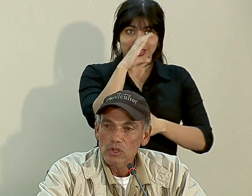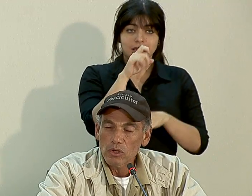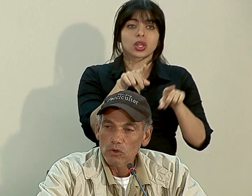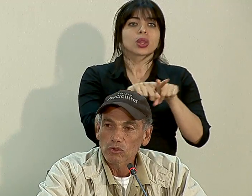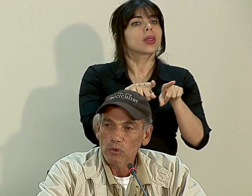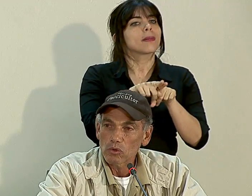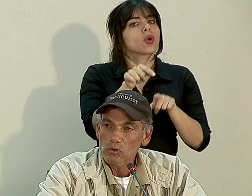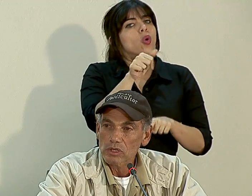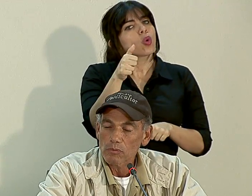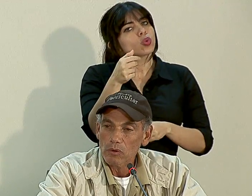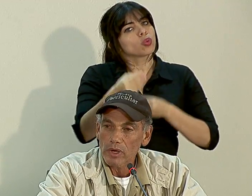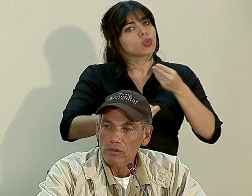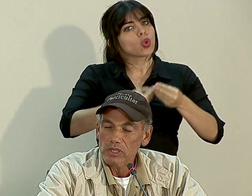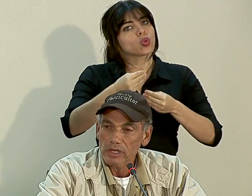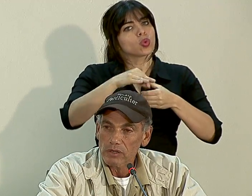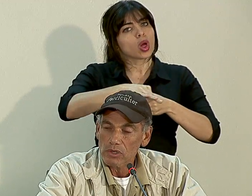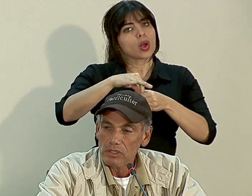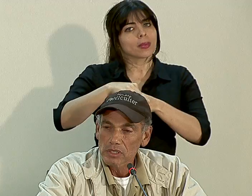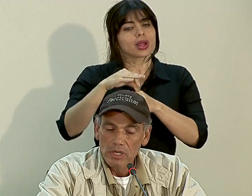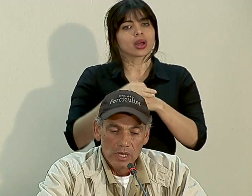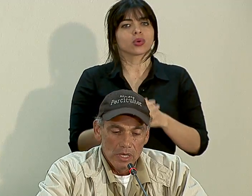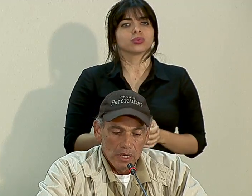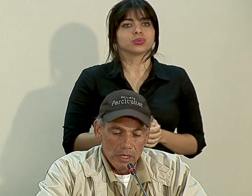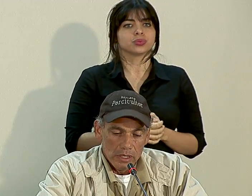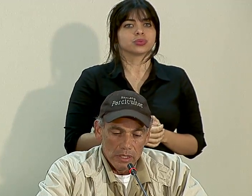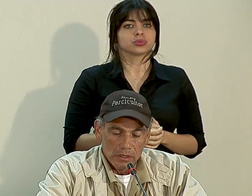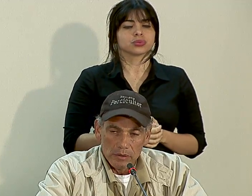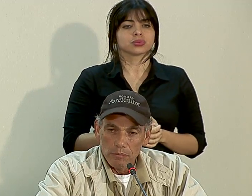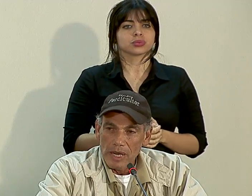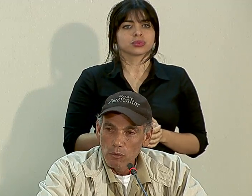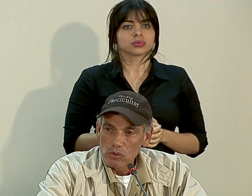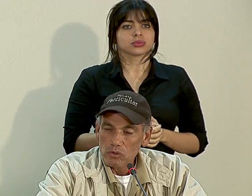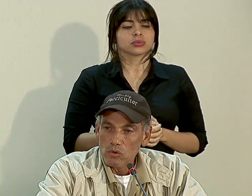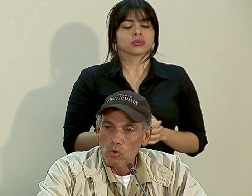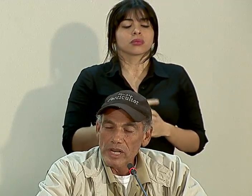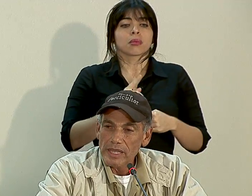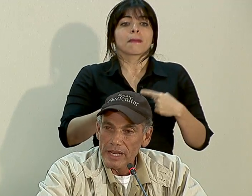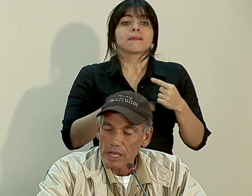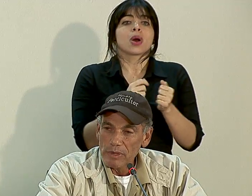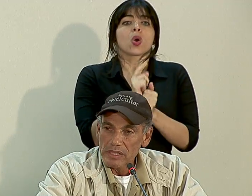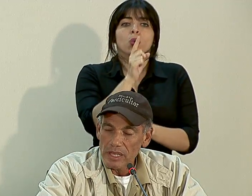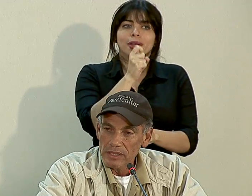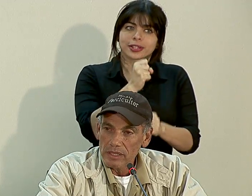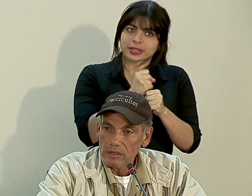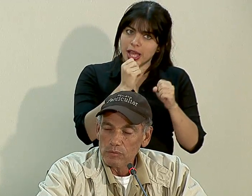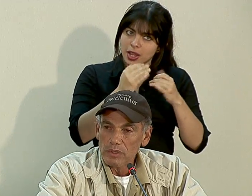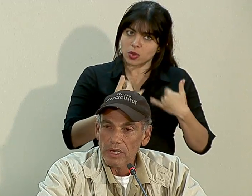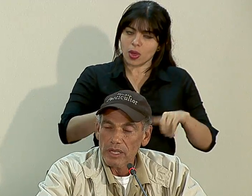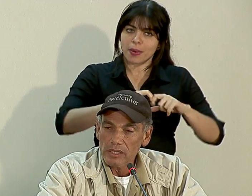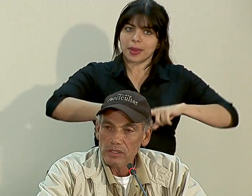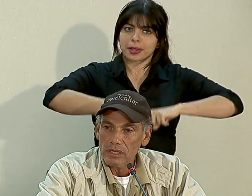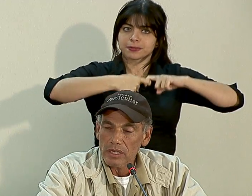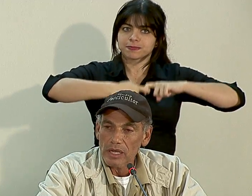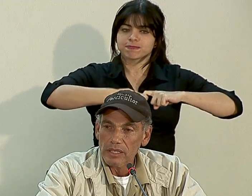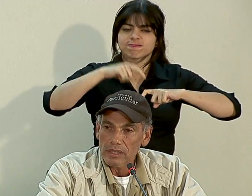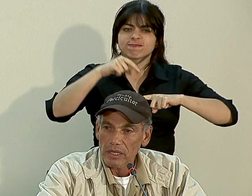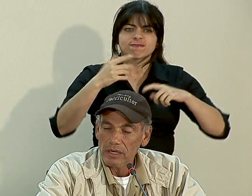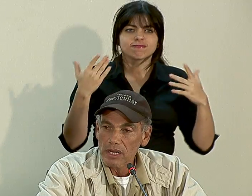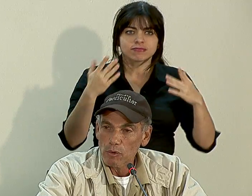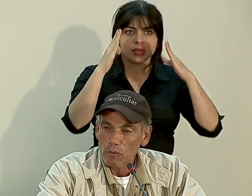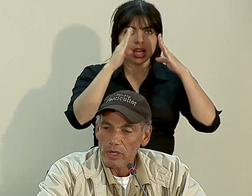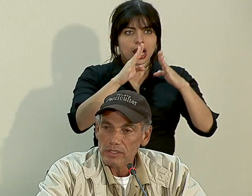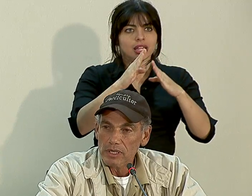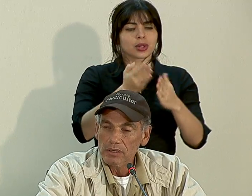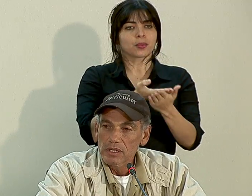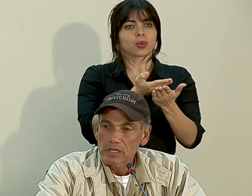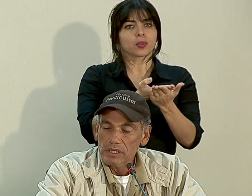sino de otros productos agropecuarios y agrícolas. Vamos con una tarea pendiente, que es atender